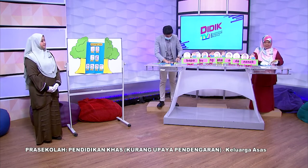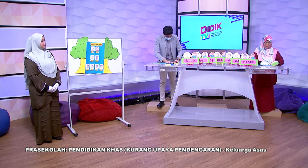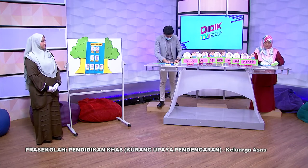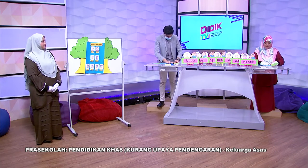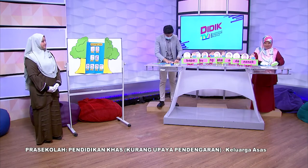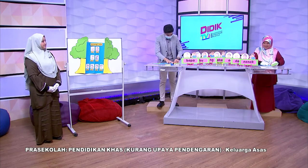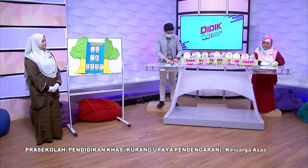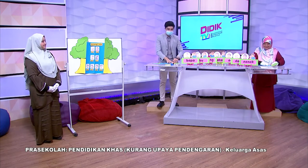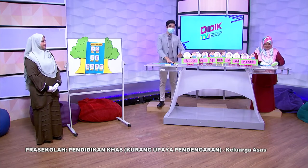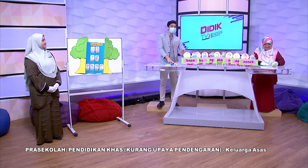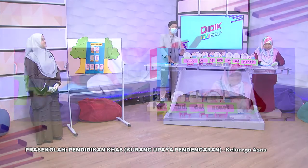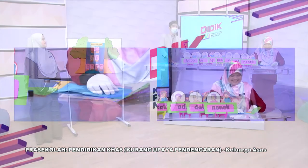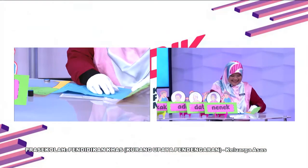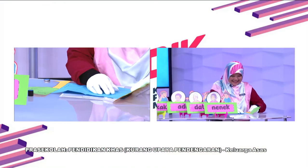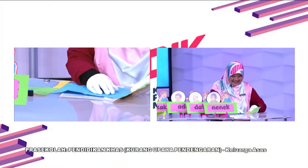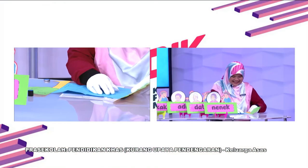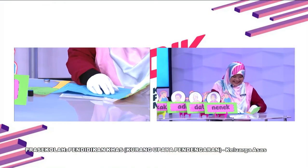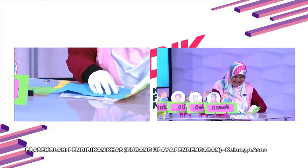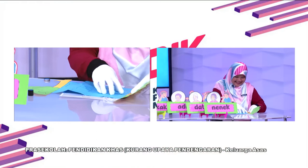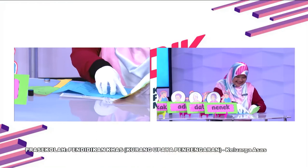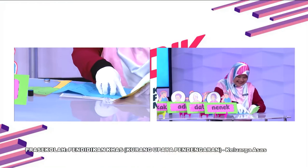Allah kita